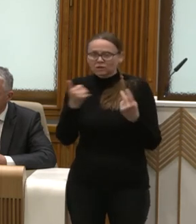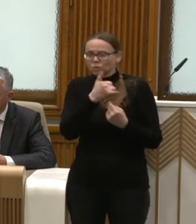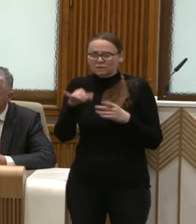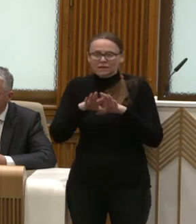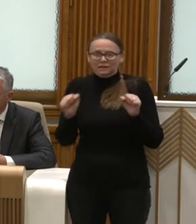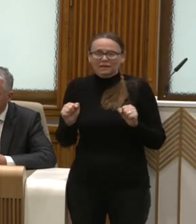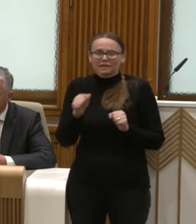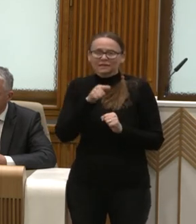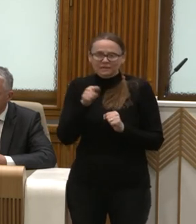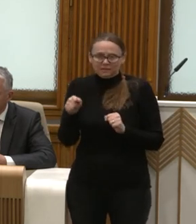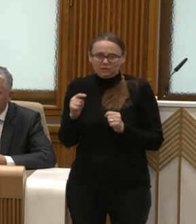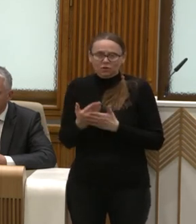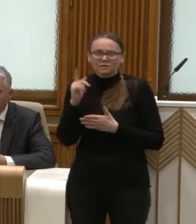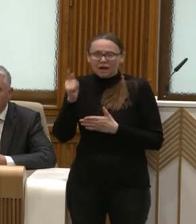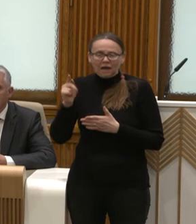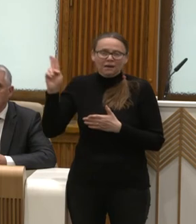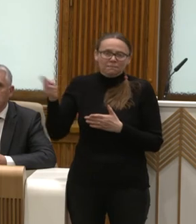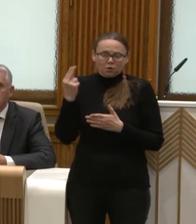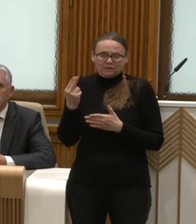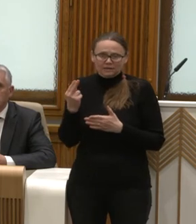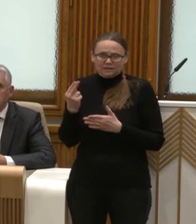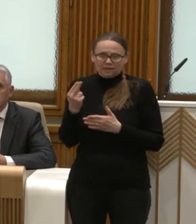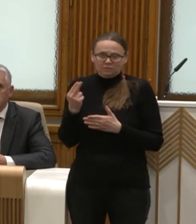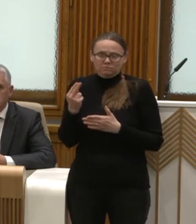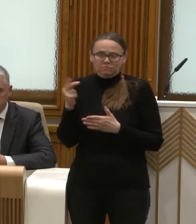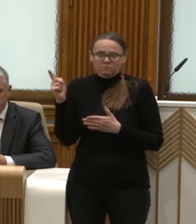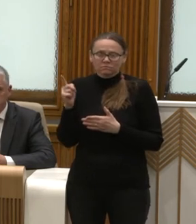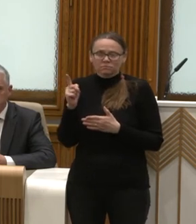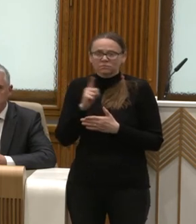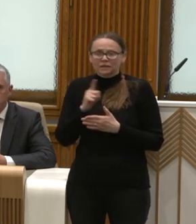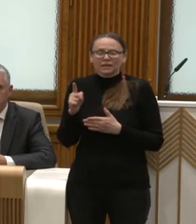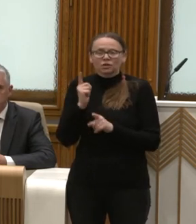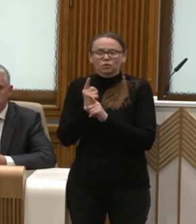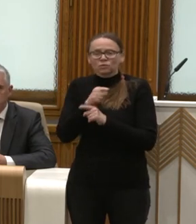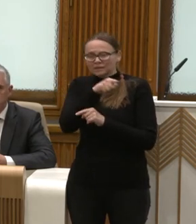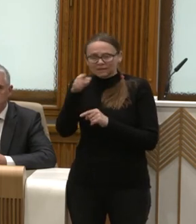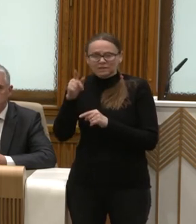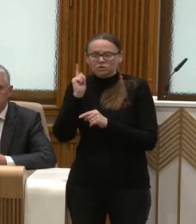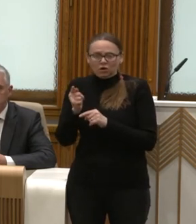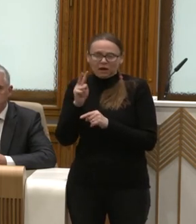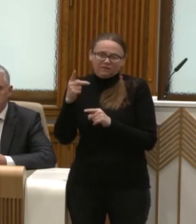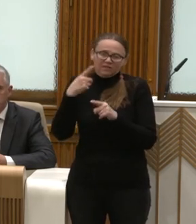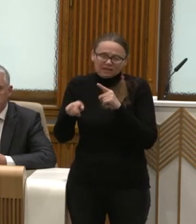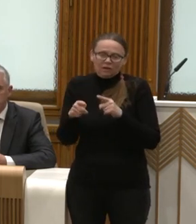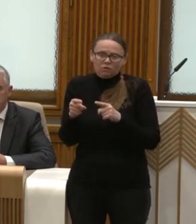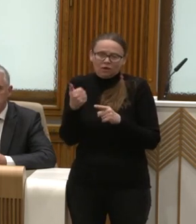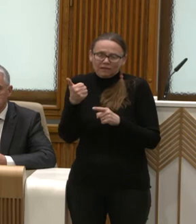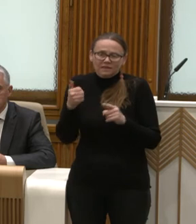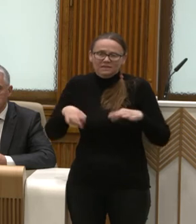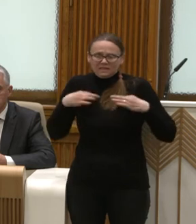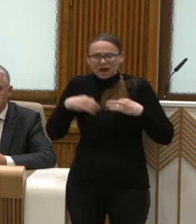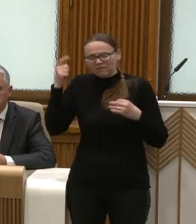naredi tisto, za kar je poklican, pa tudi tisto, kar je v okviru neke zdrave presoje